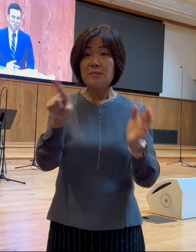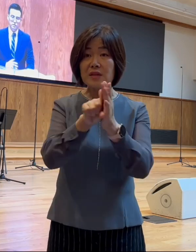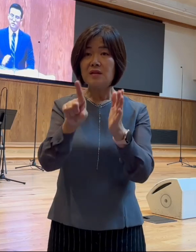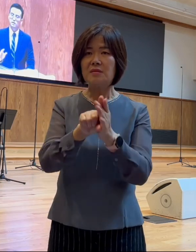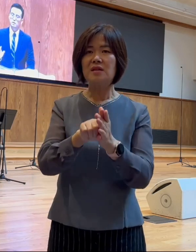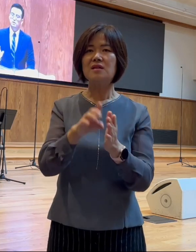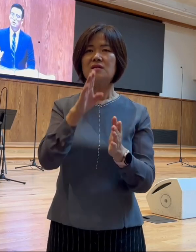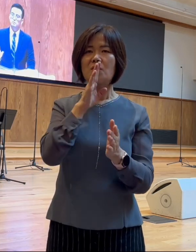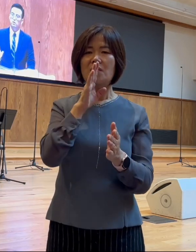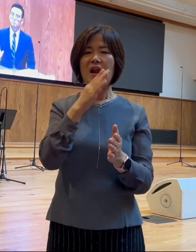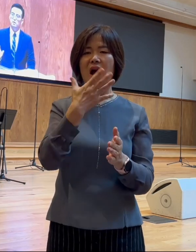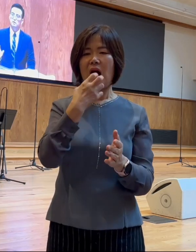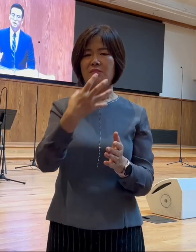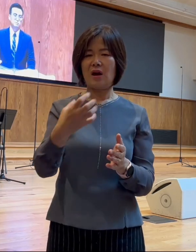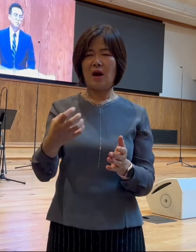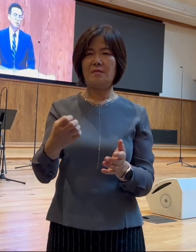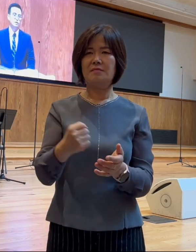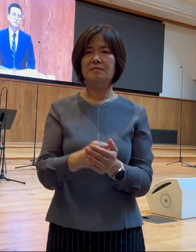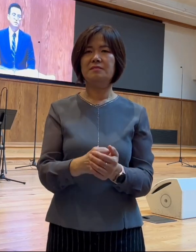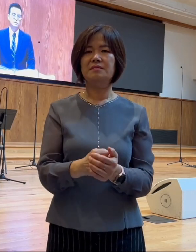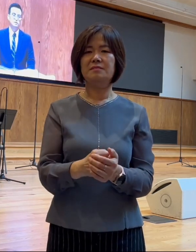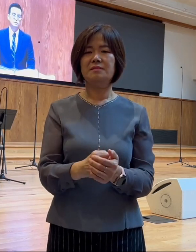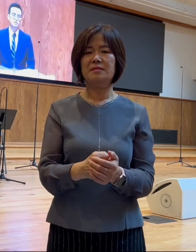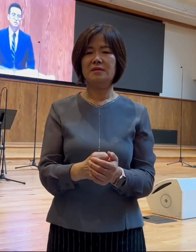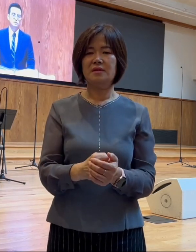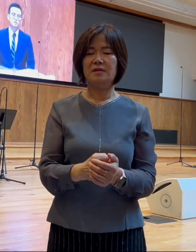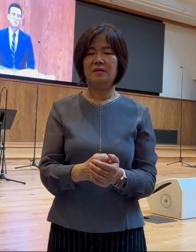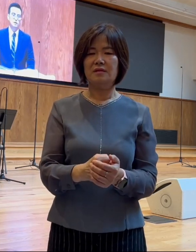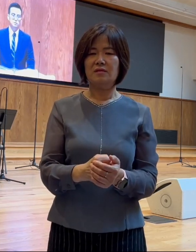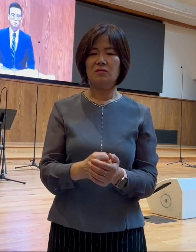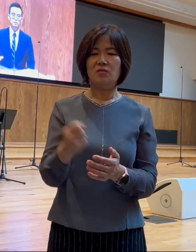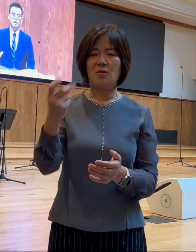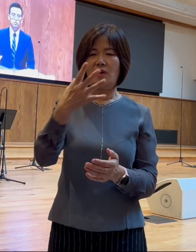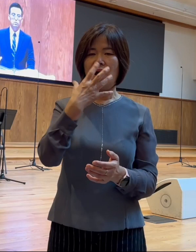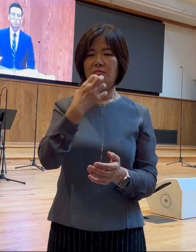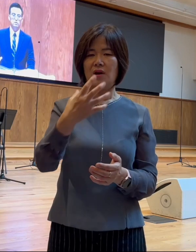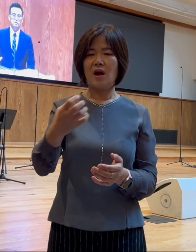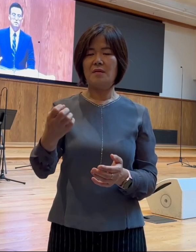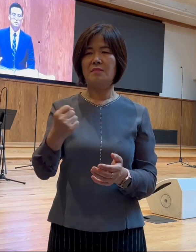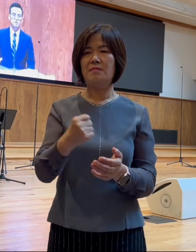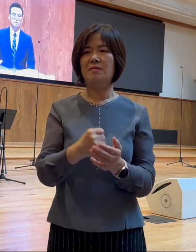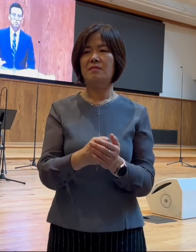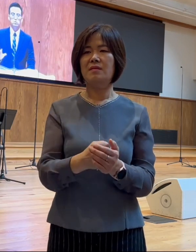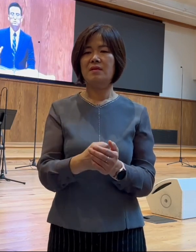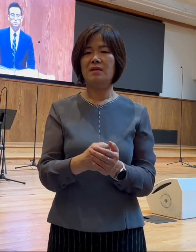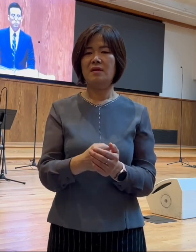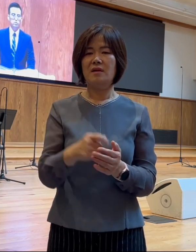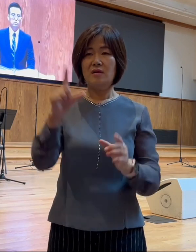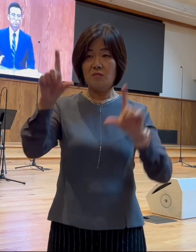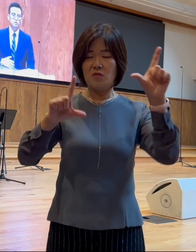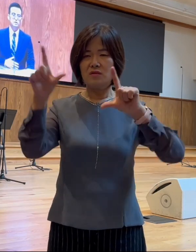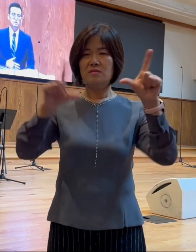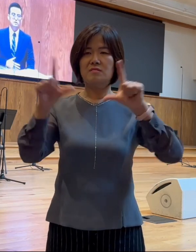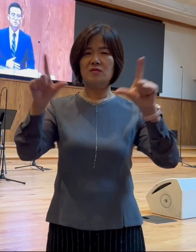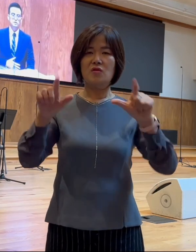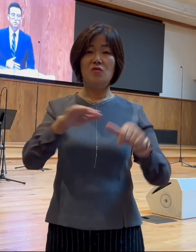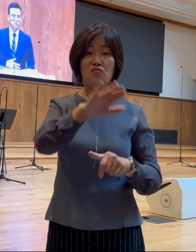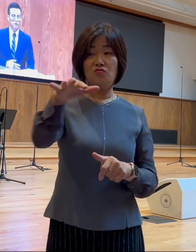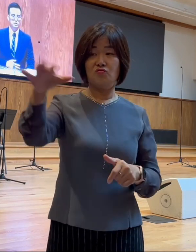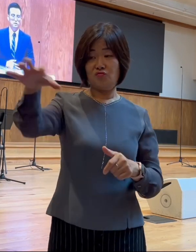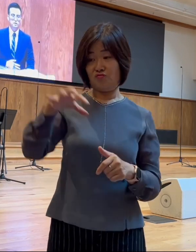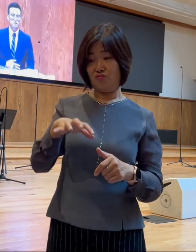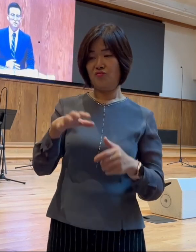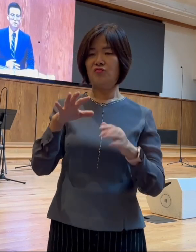그냥 비단 아브라함의 것만은 아닙니다. 아브라함만 갖고 그런 모습을 보이고 우리는 그렇지